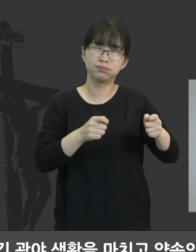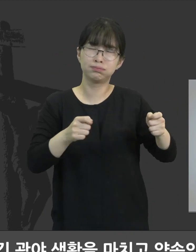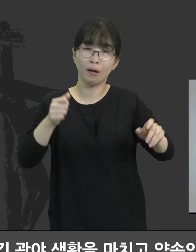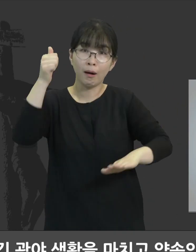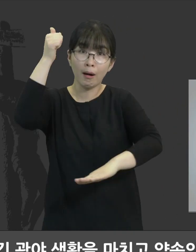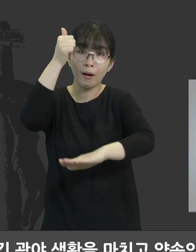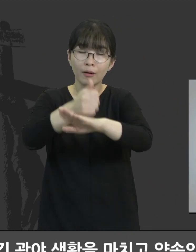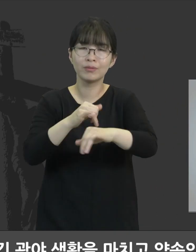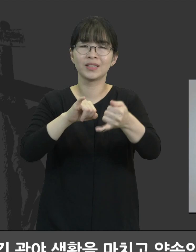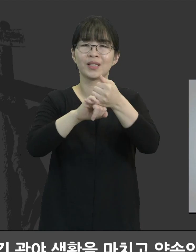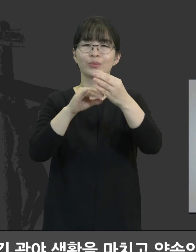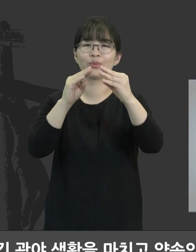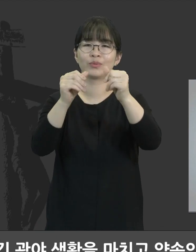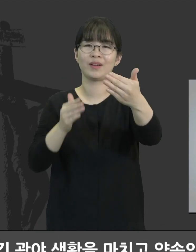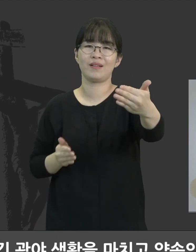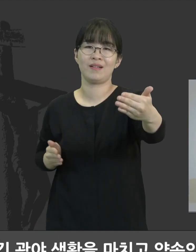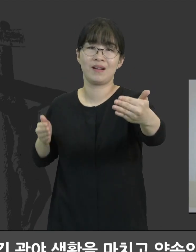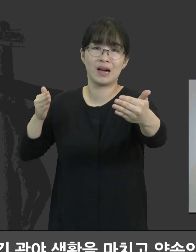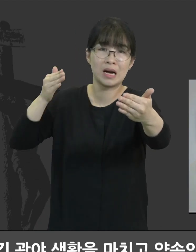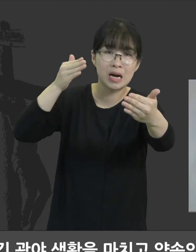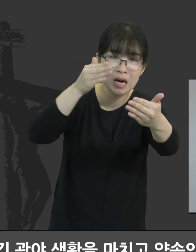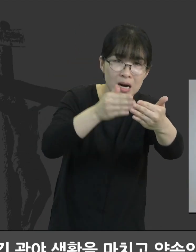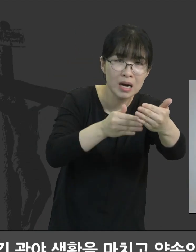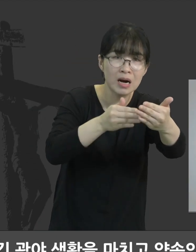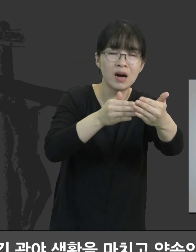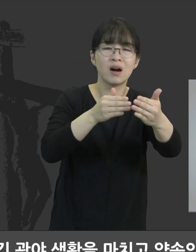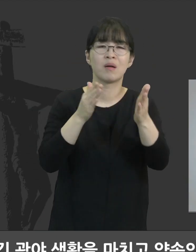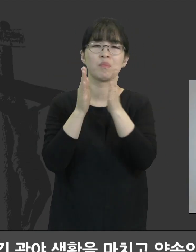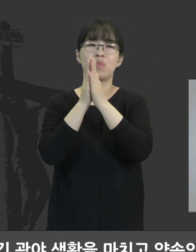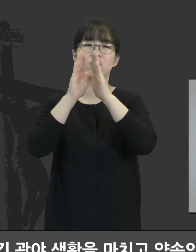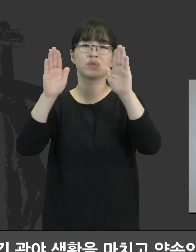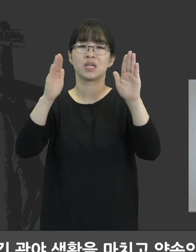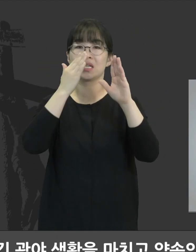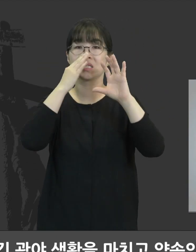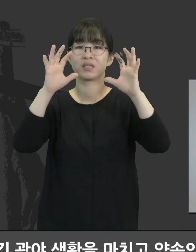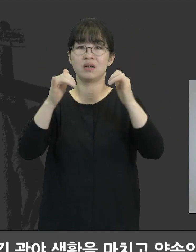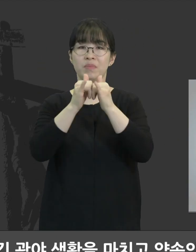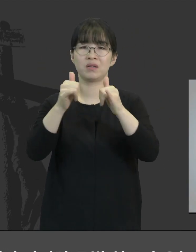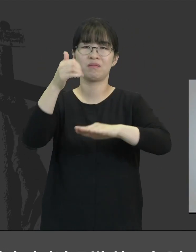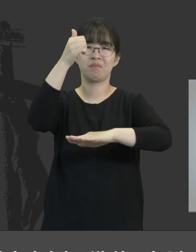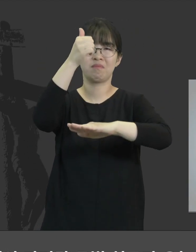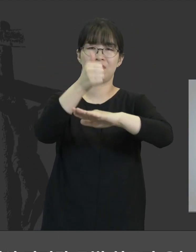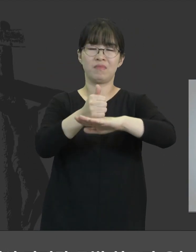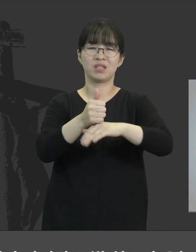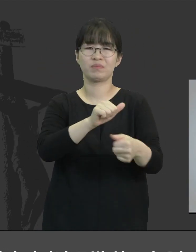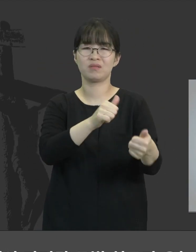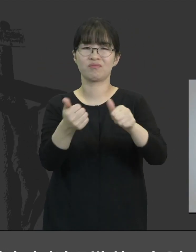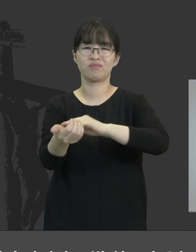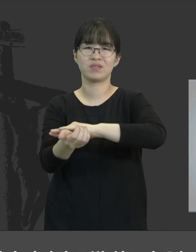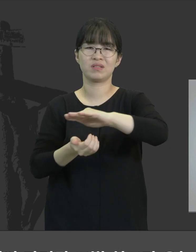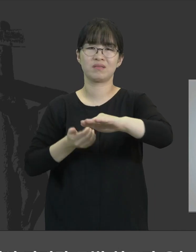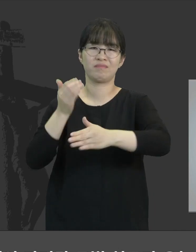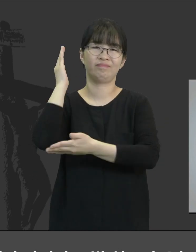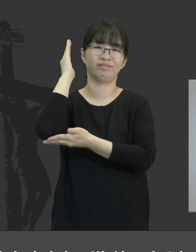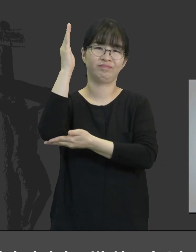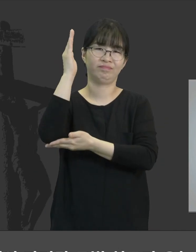이스라엘 백성들에게 마지막으로 고별 설교를 전합니다. 모세의 마지막 고별 설교가 오늘